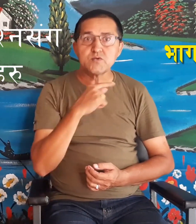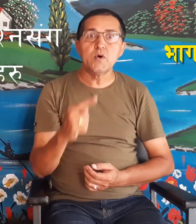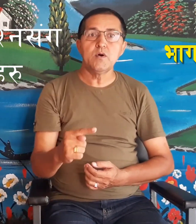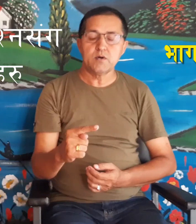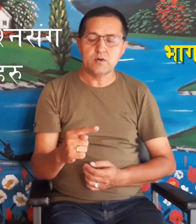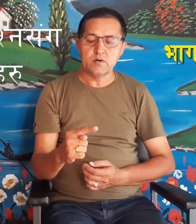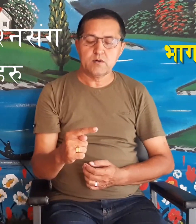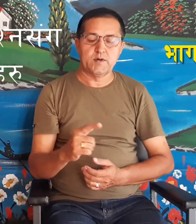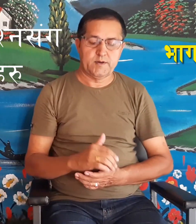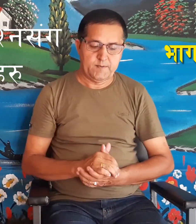कसको